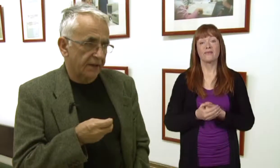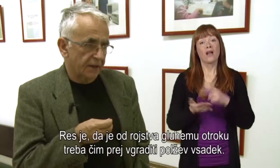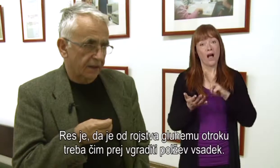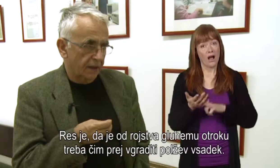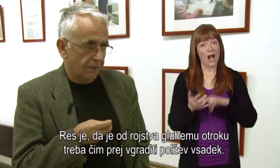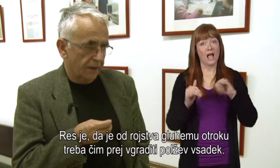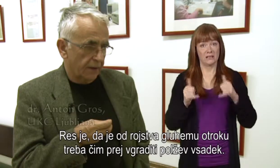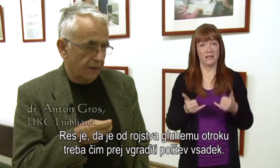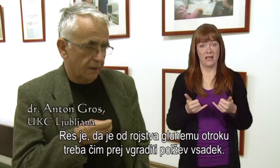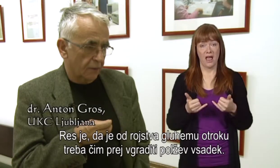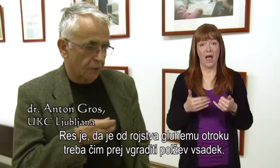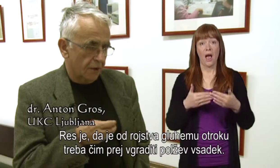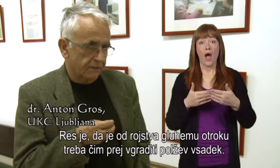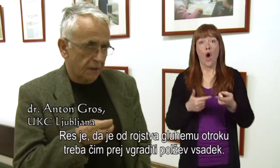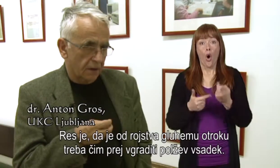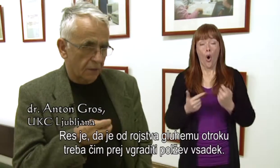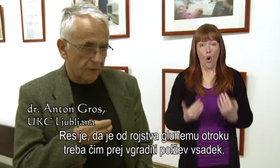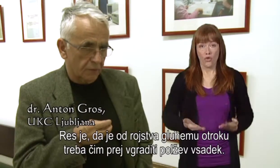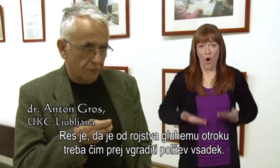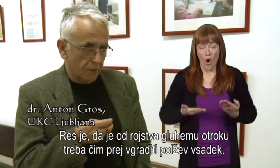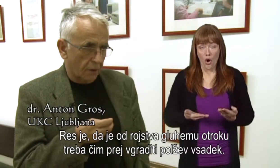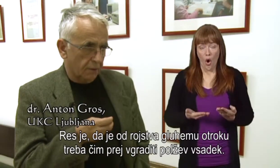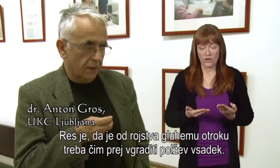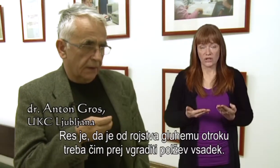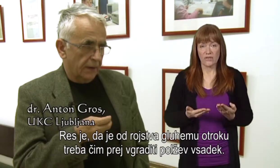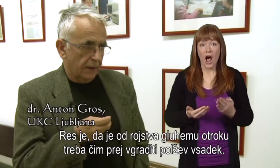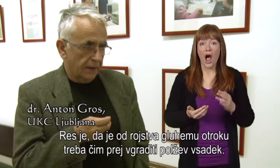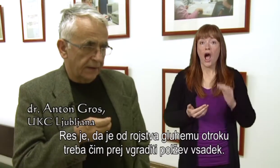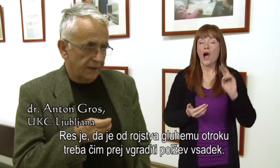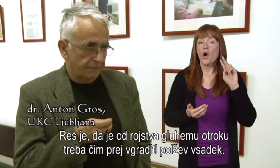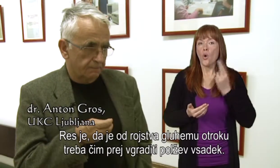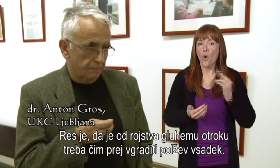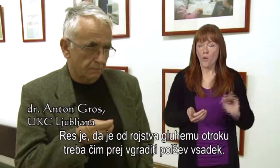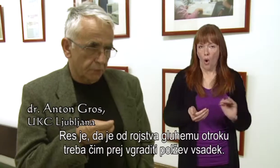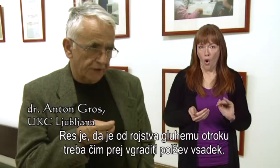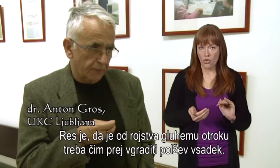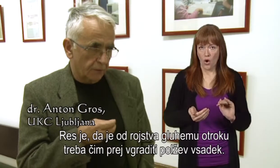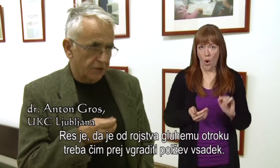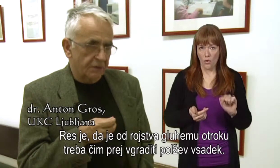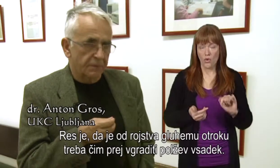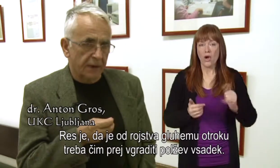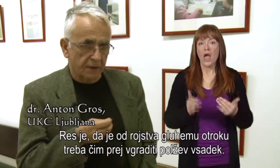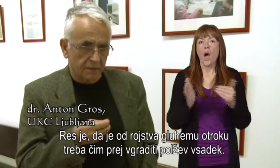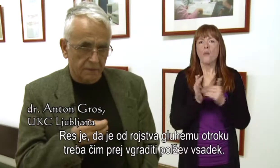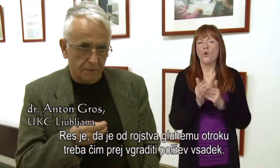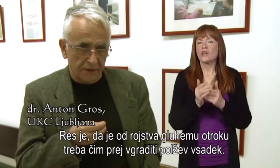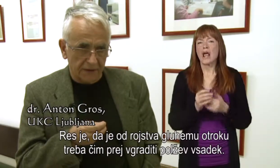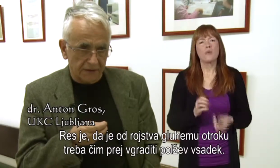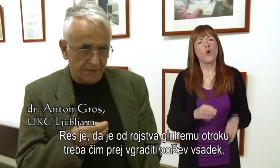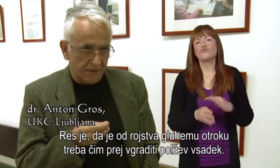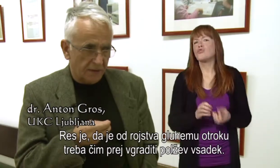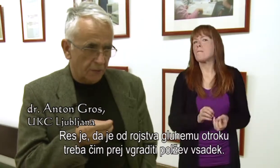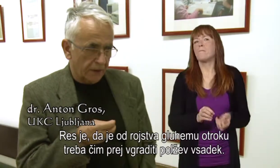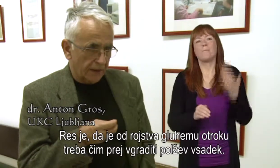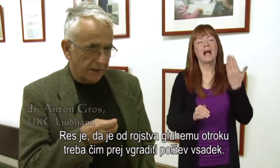No, res je, da pri od rojstva gluhemu otroku je potrebno čim prej